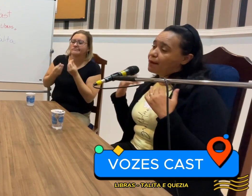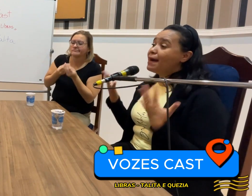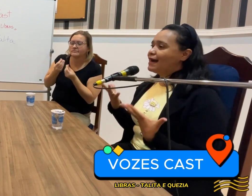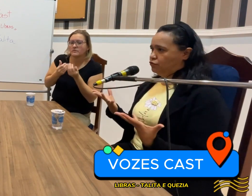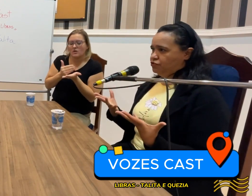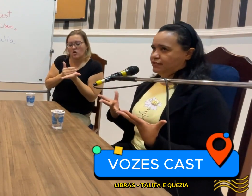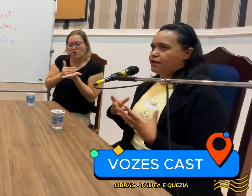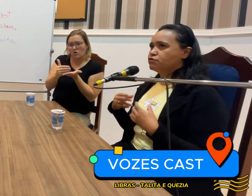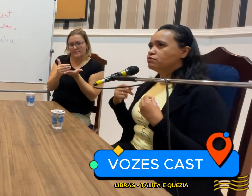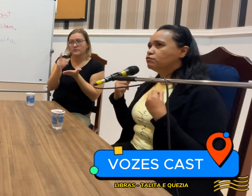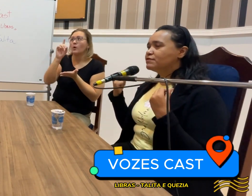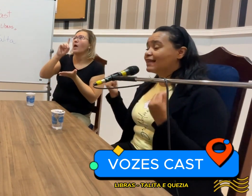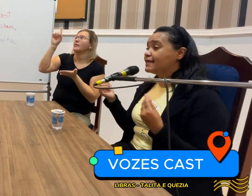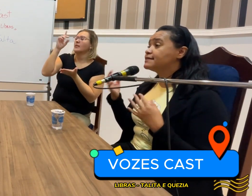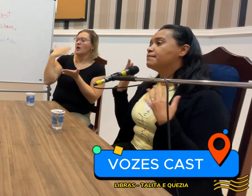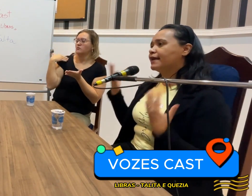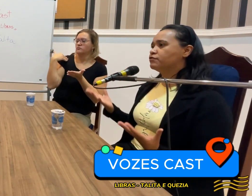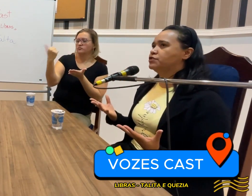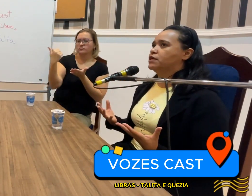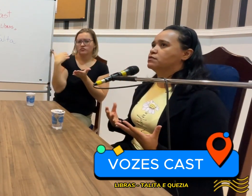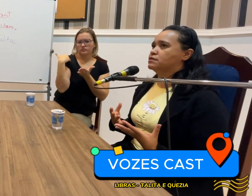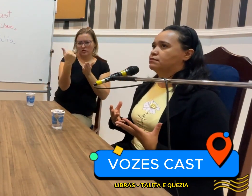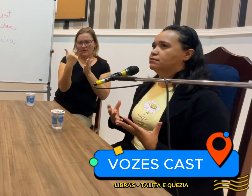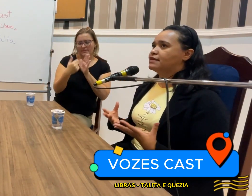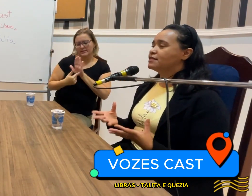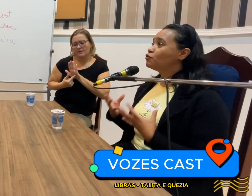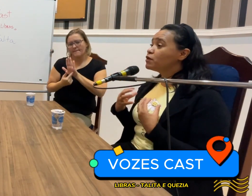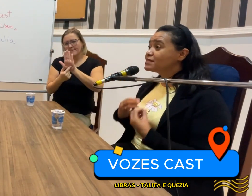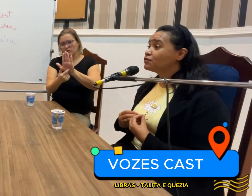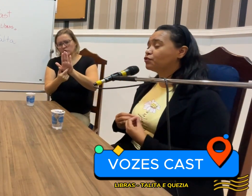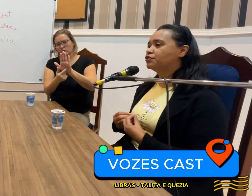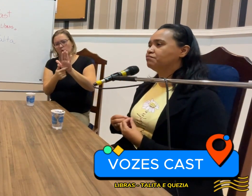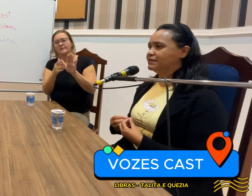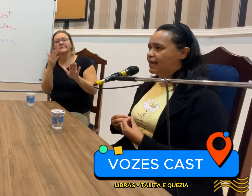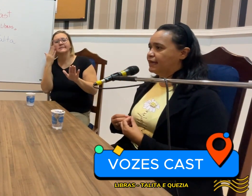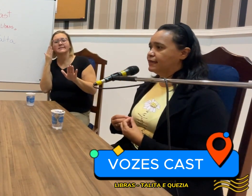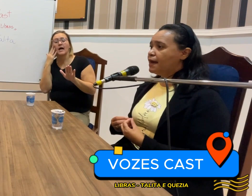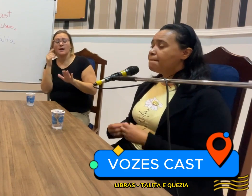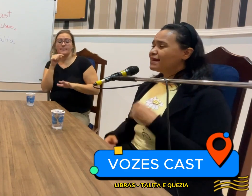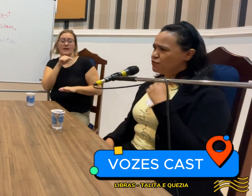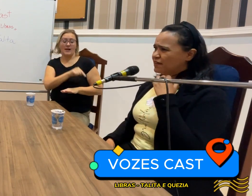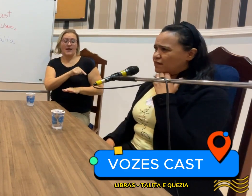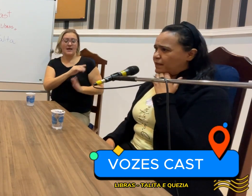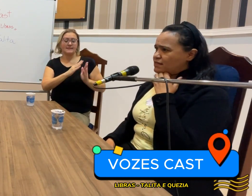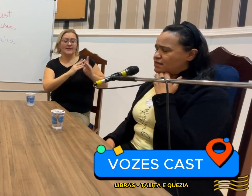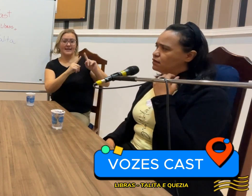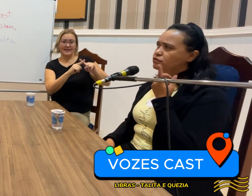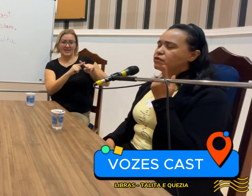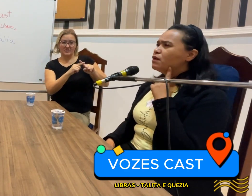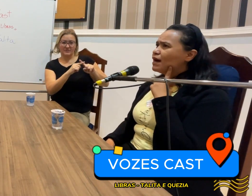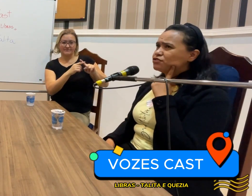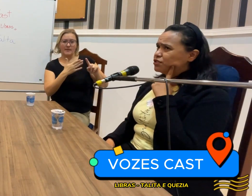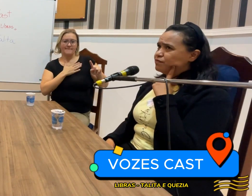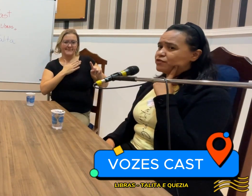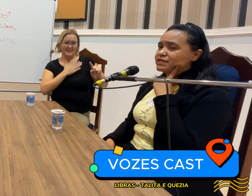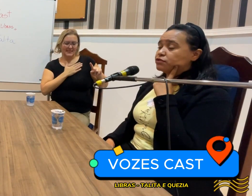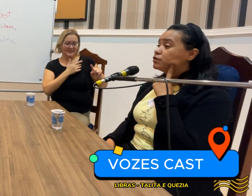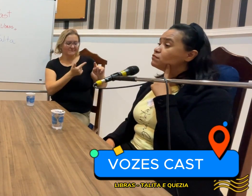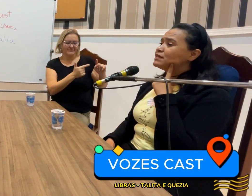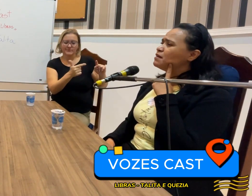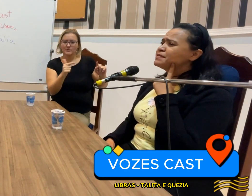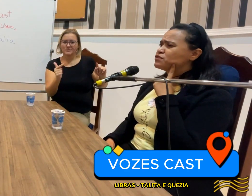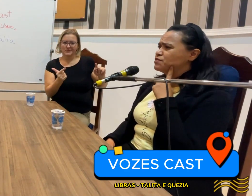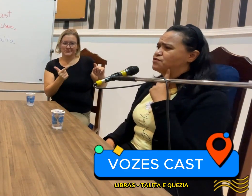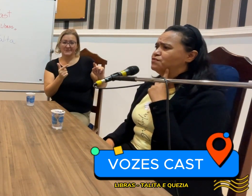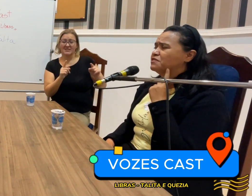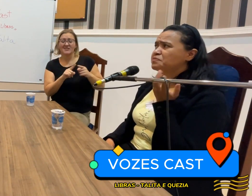um chamado de Deus, um esclarecimento de Deus. Assim, no meu setor não tem. Mas eu ficava pensando, eu acho que no meu setor